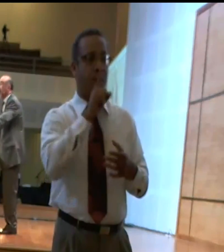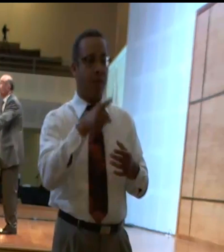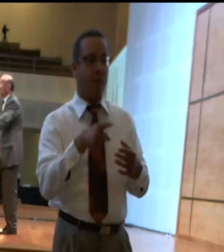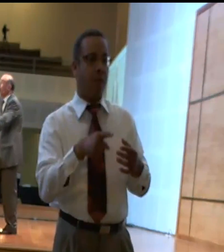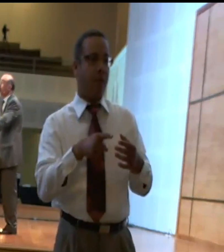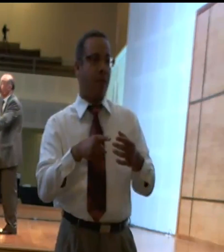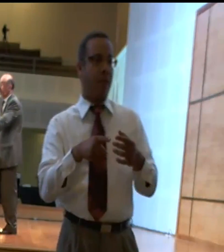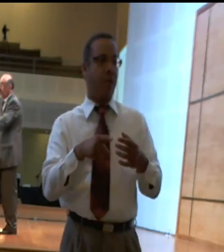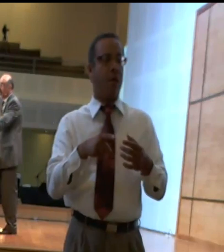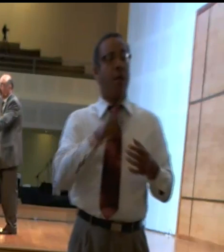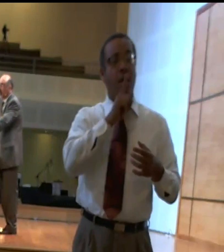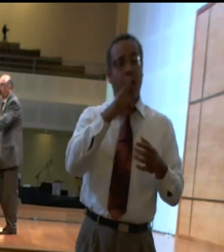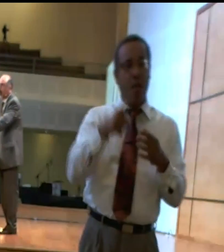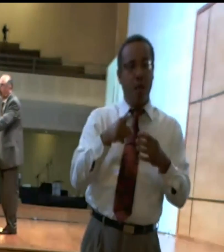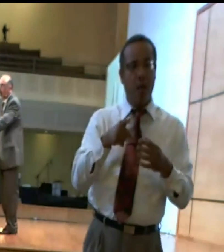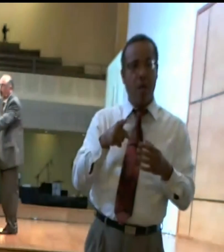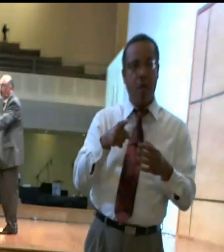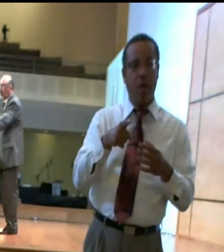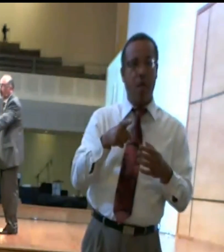dejan escapar a los halcones.